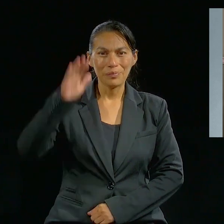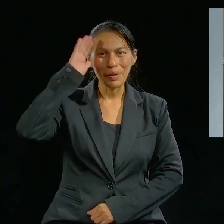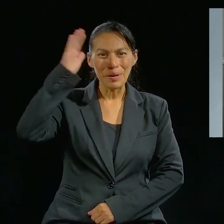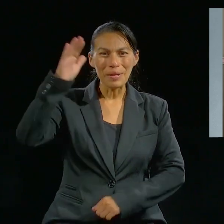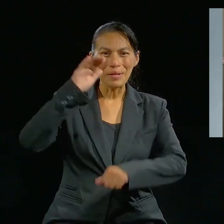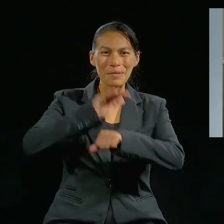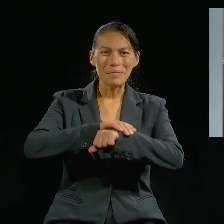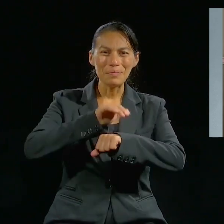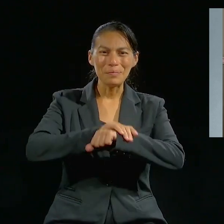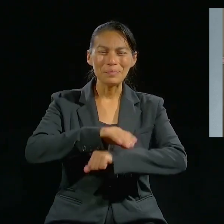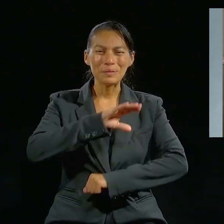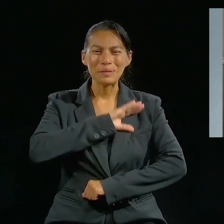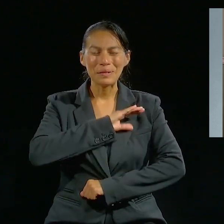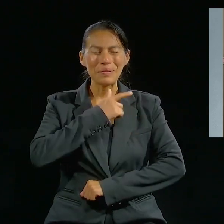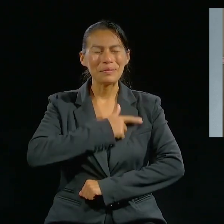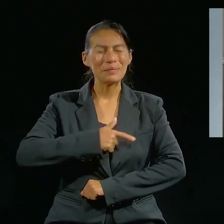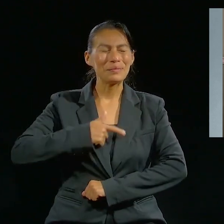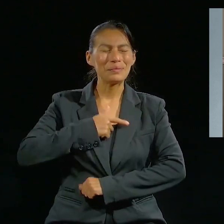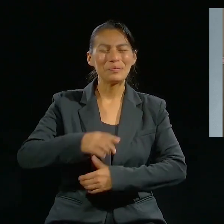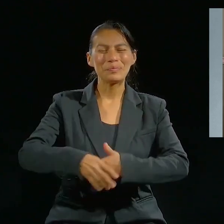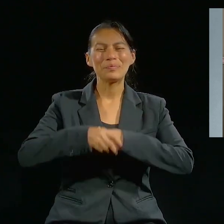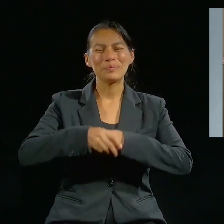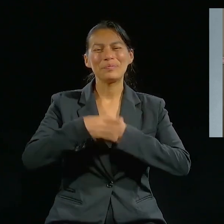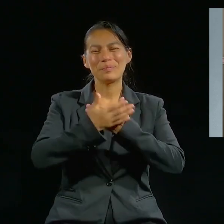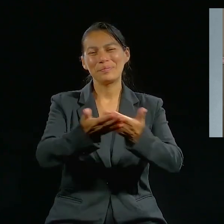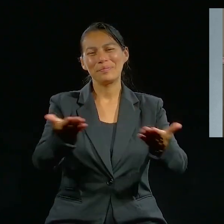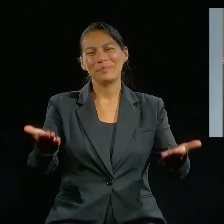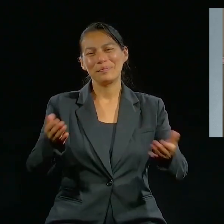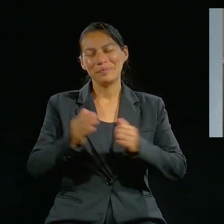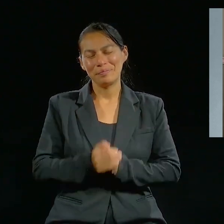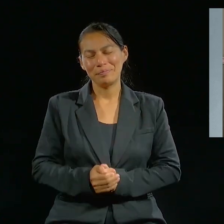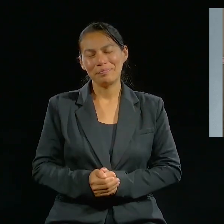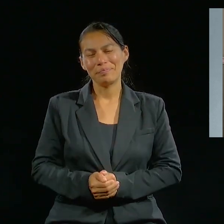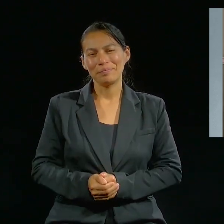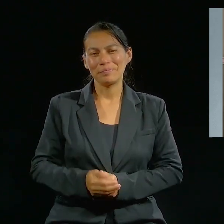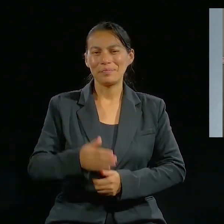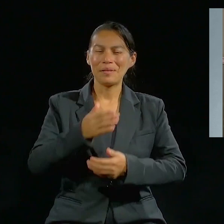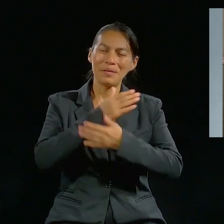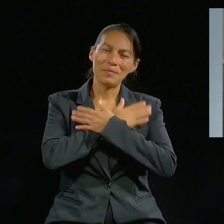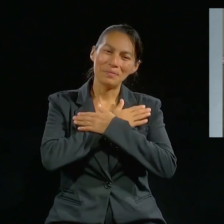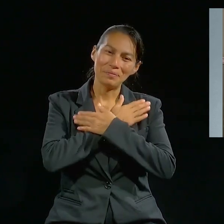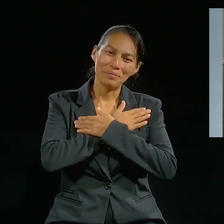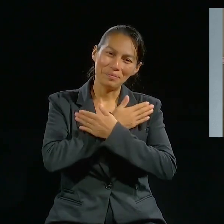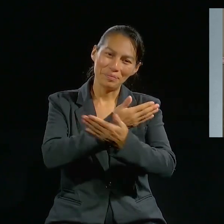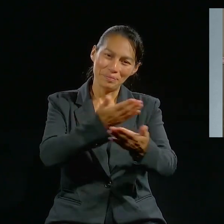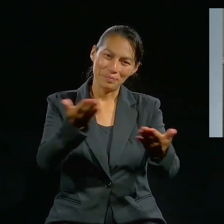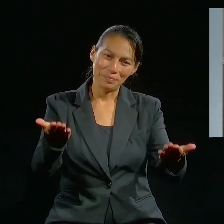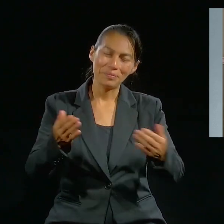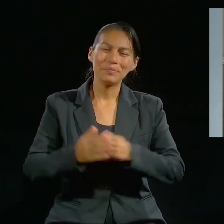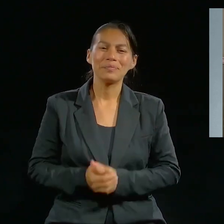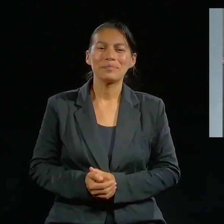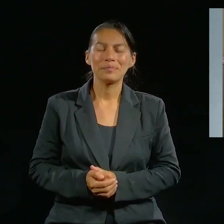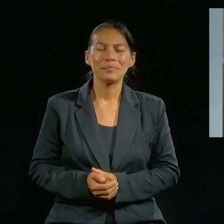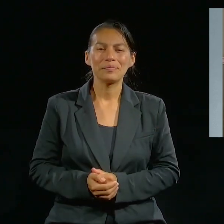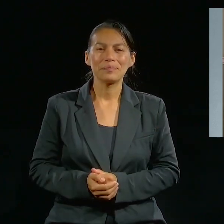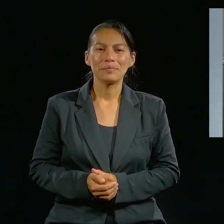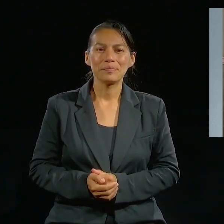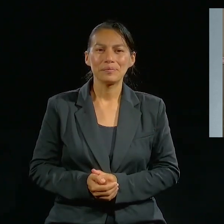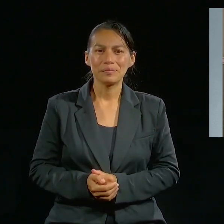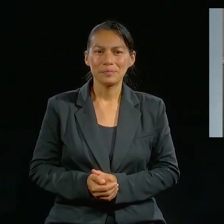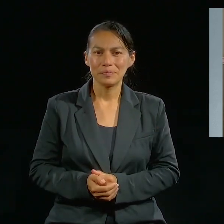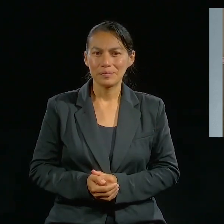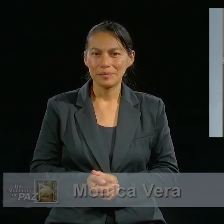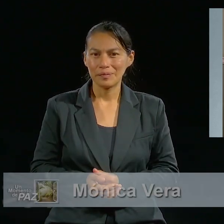¿Qué tal, queridos amigos? Qué gusto saludarles. Un abrazo cordial para ustedes a distancia.